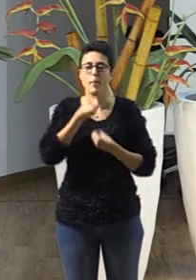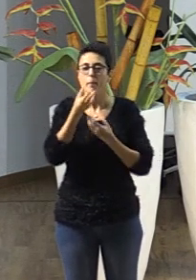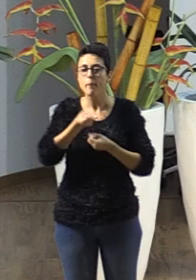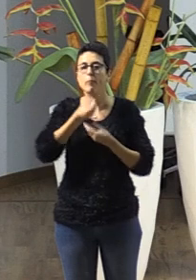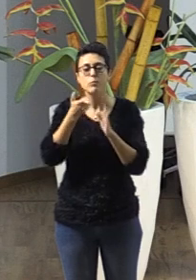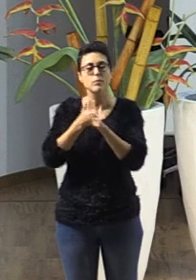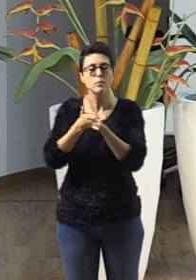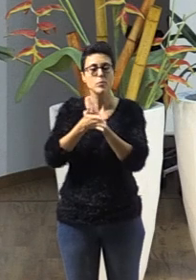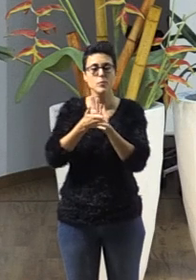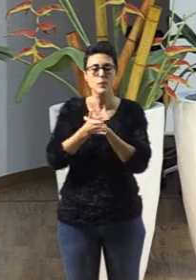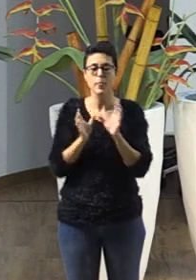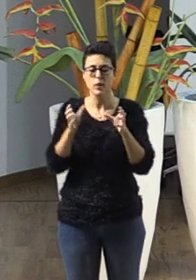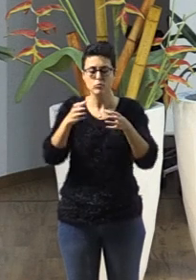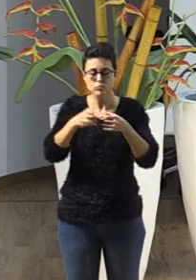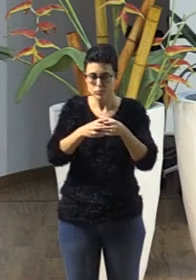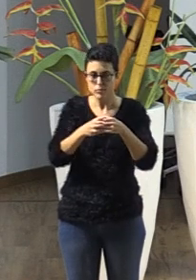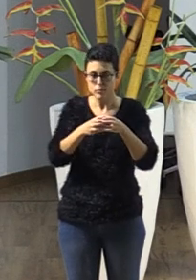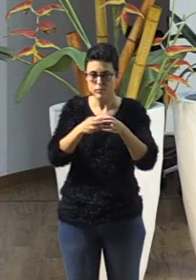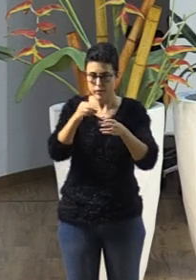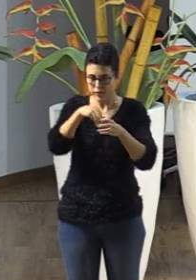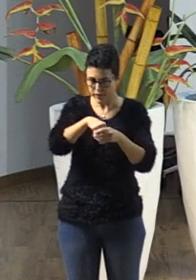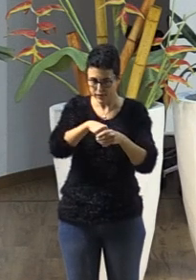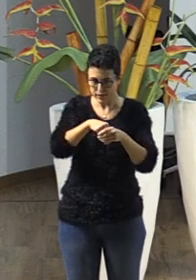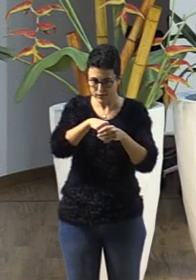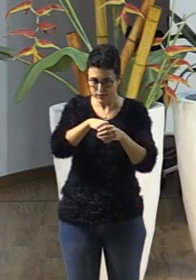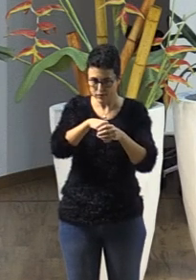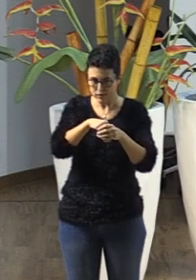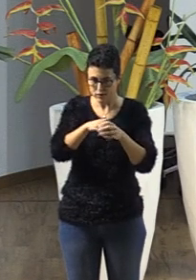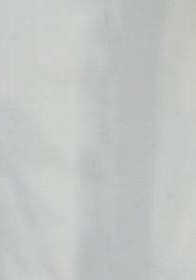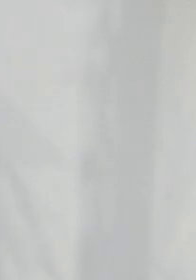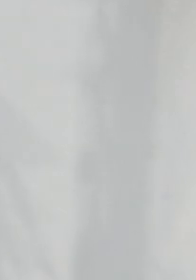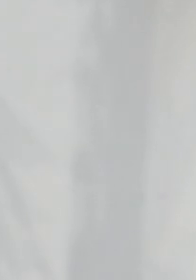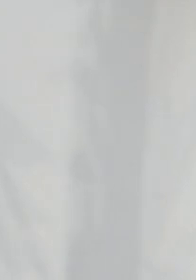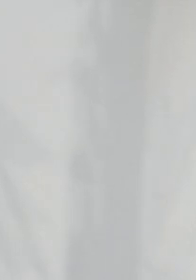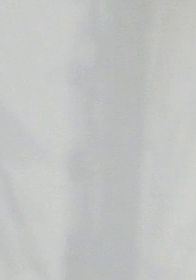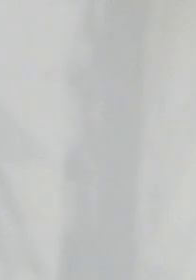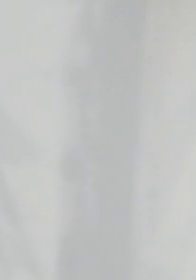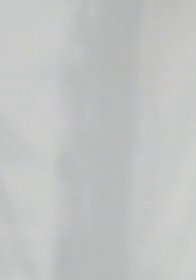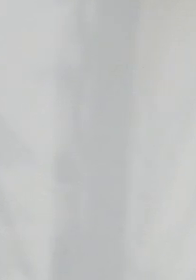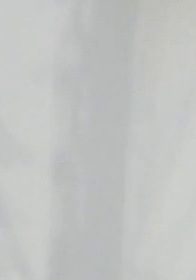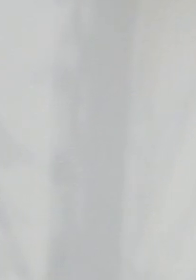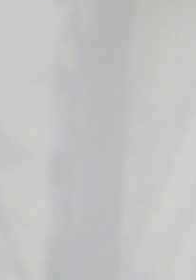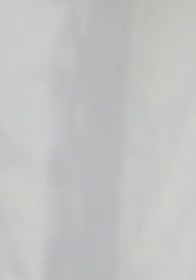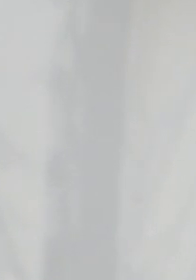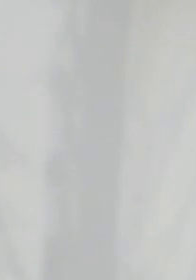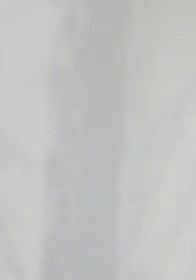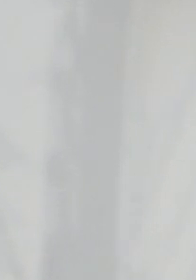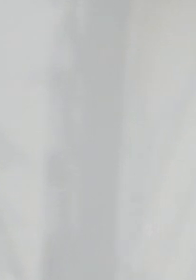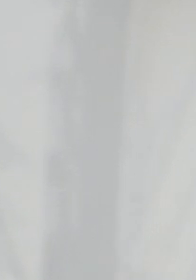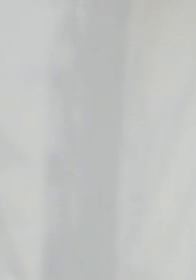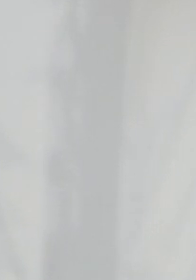comunidad, de esta idea de células, y aquí hay una, pienso, una conexión muy clara. Yo, para explicaros